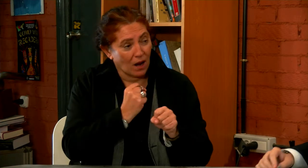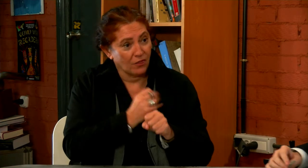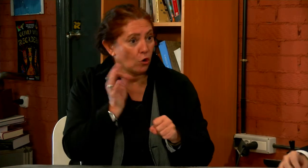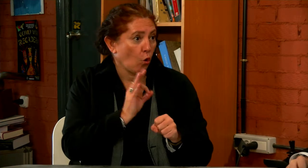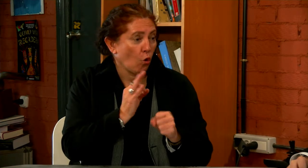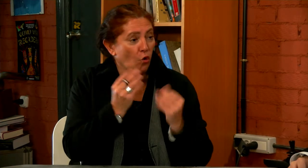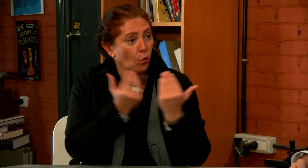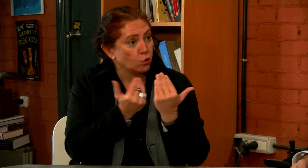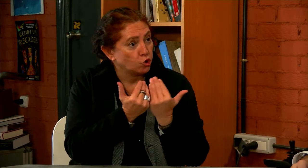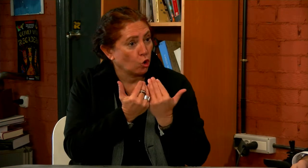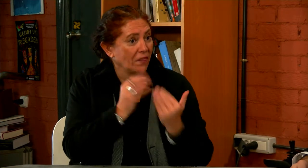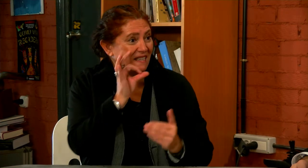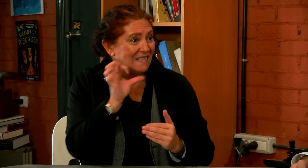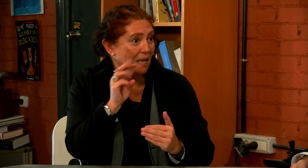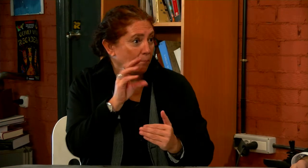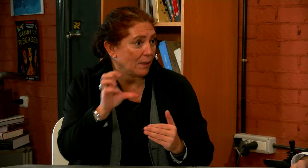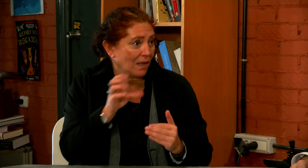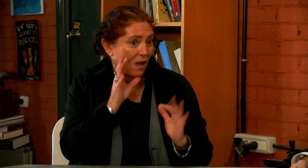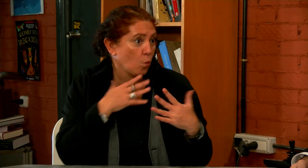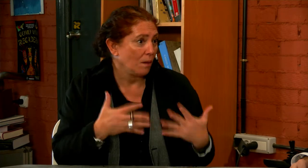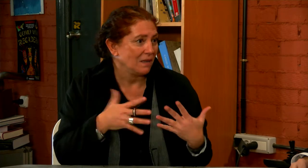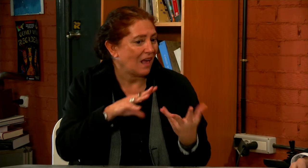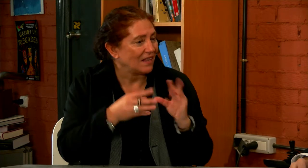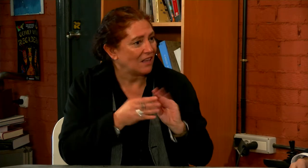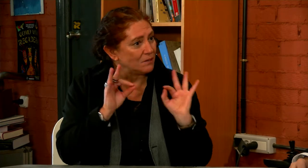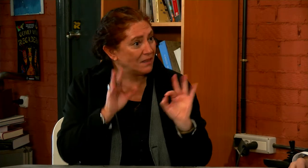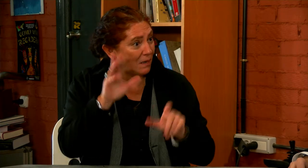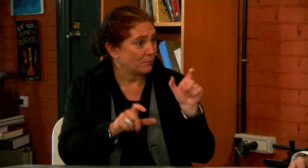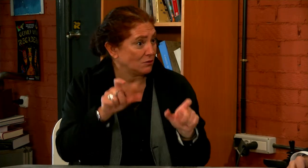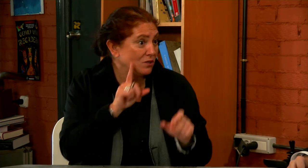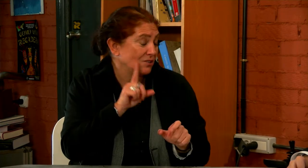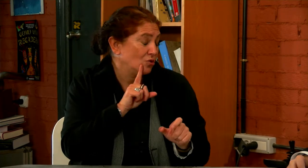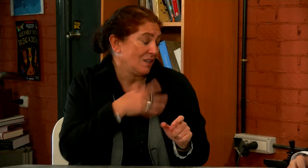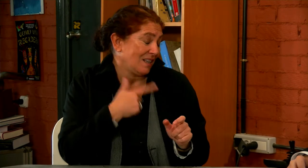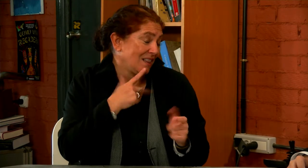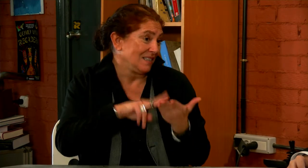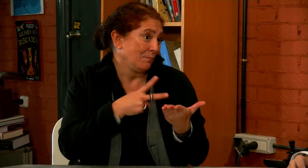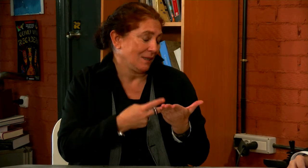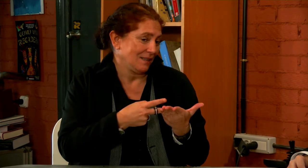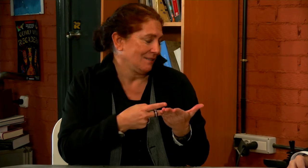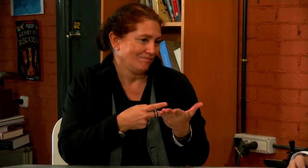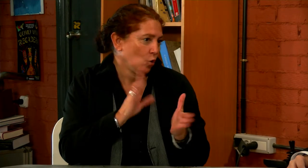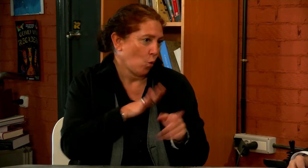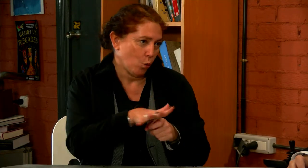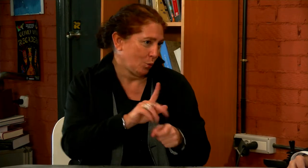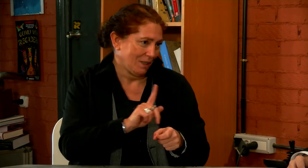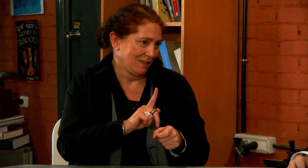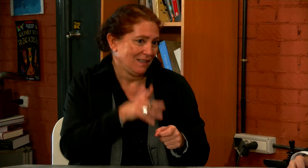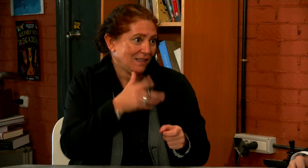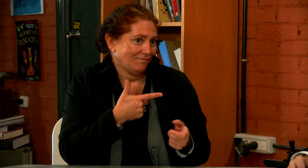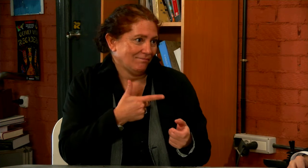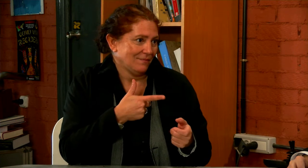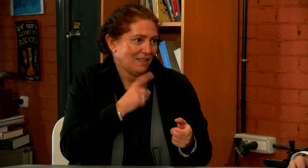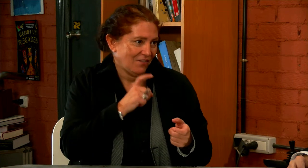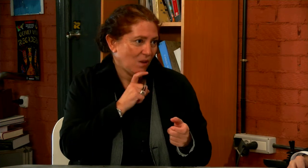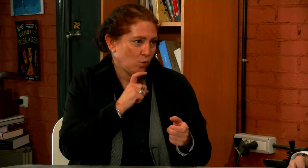accesibles, sobre todo para unos trabajadores o, por ejemplo, los cursos que están dando desde el INEM o desde el SEPE, no hay intérpretes